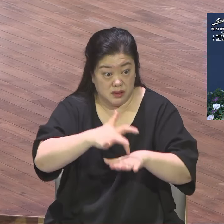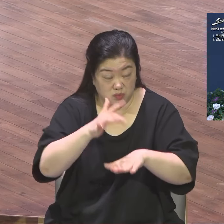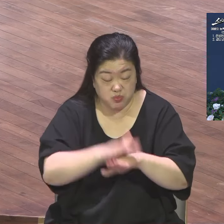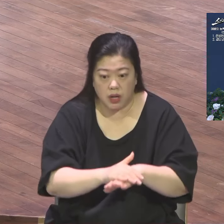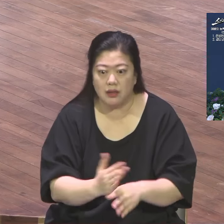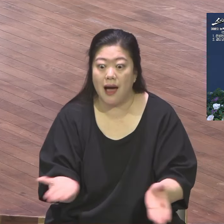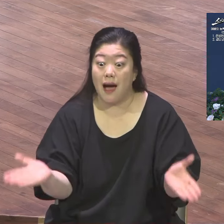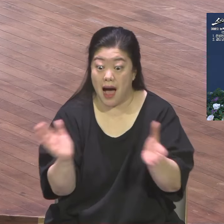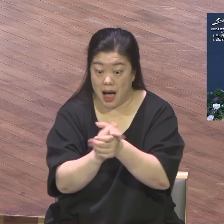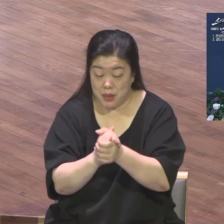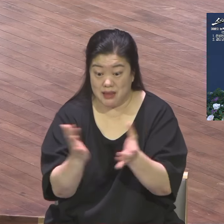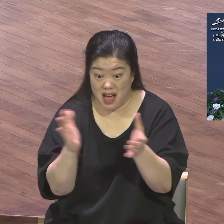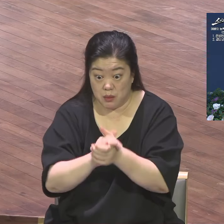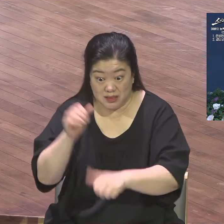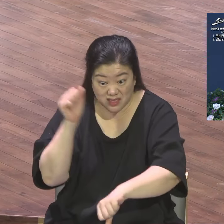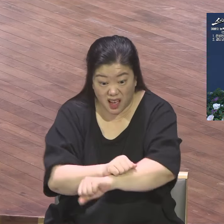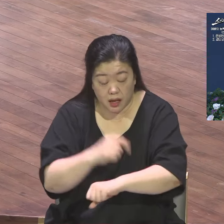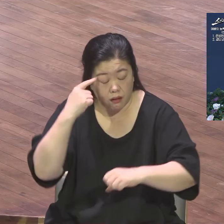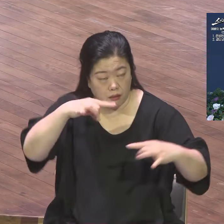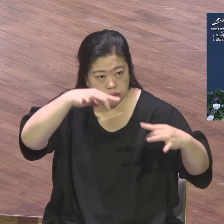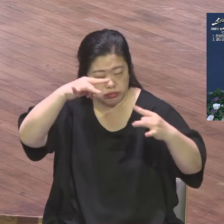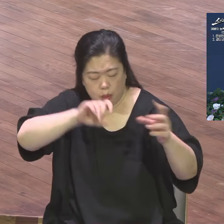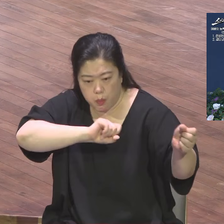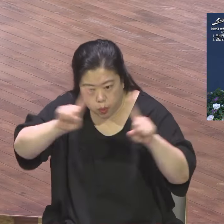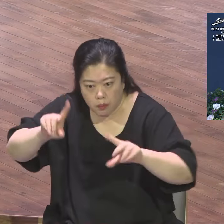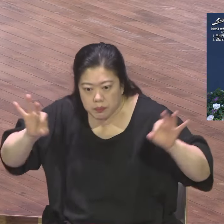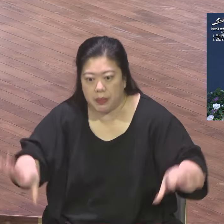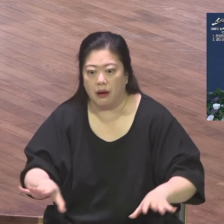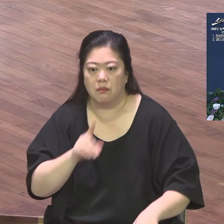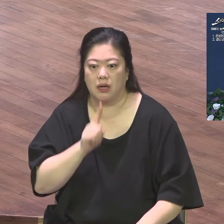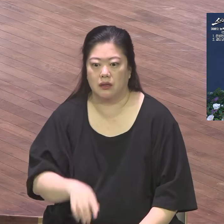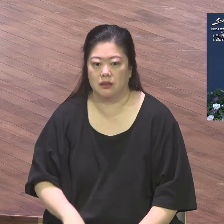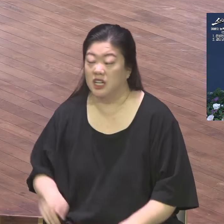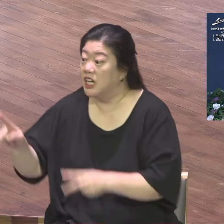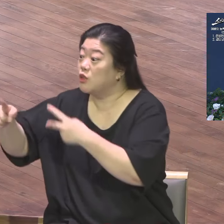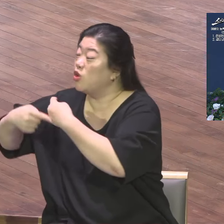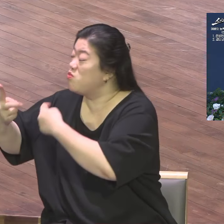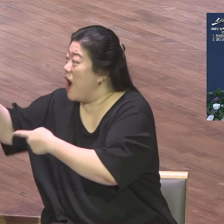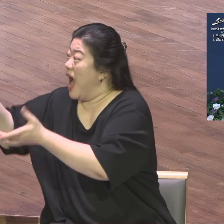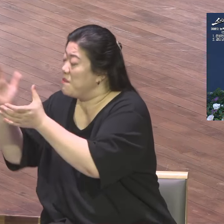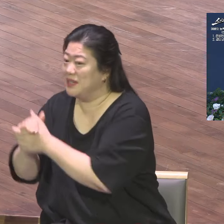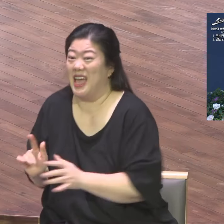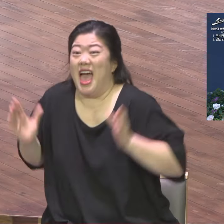초등부 아멘 크게 하세요. 공부 잘하고 싶으면